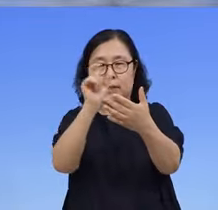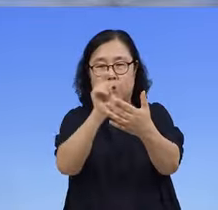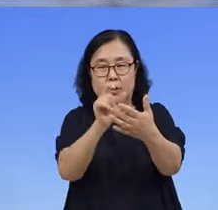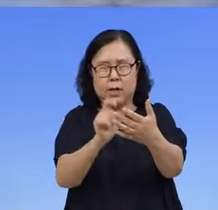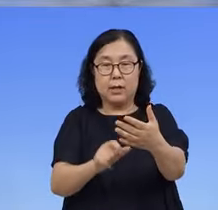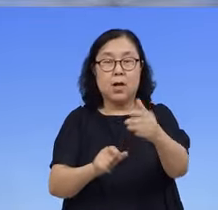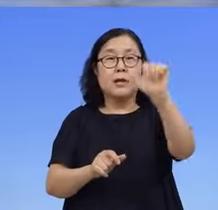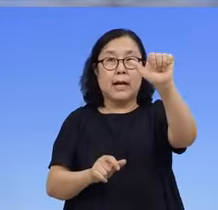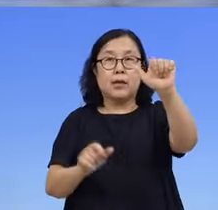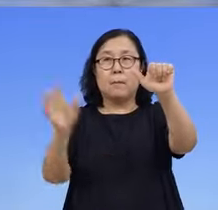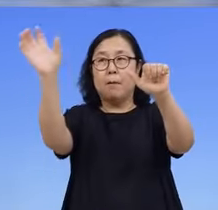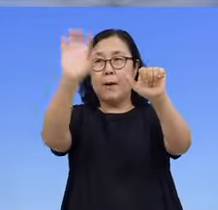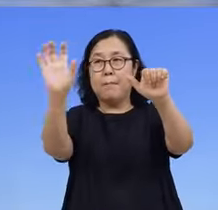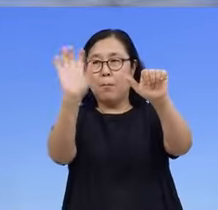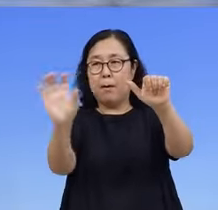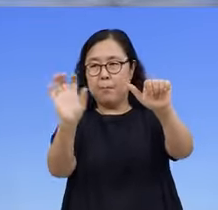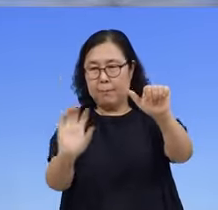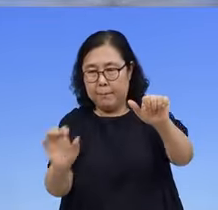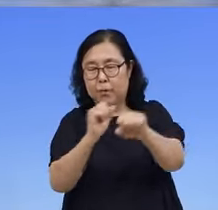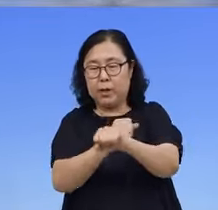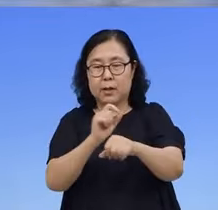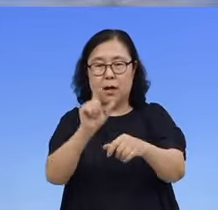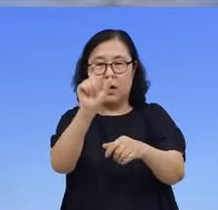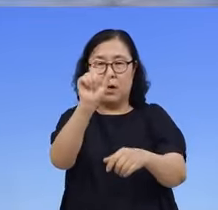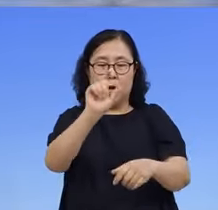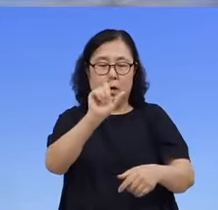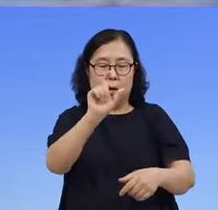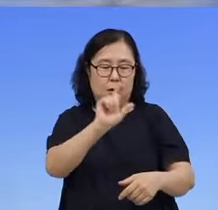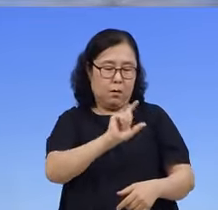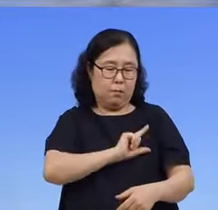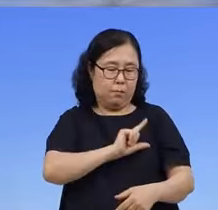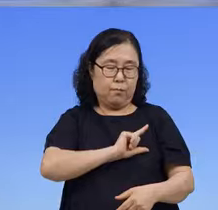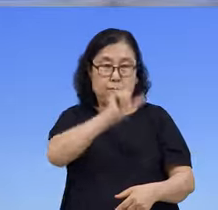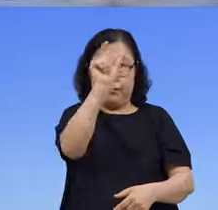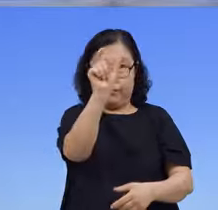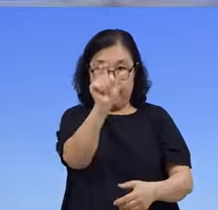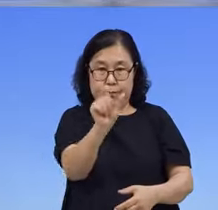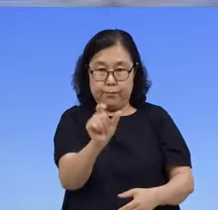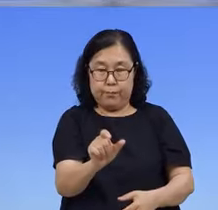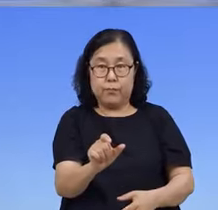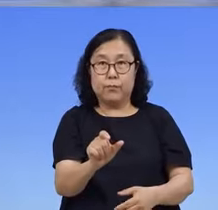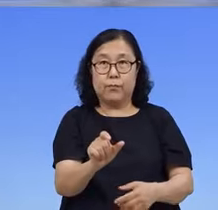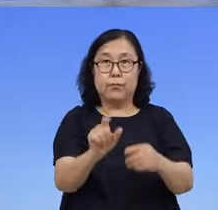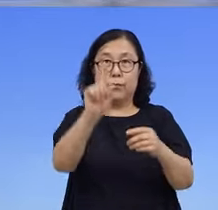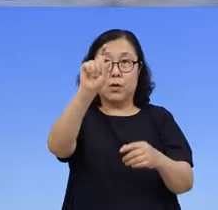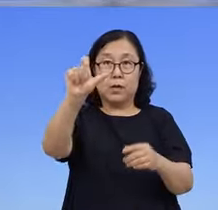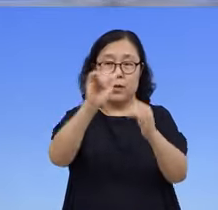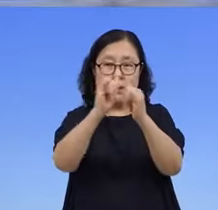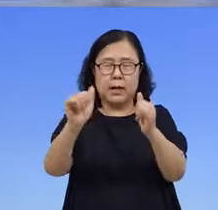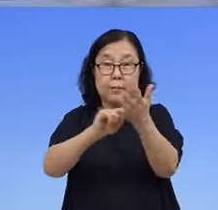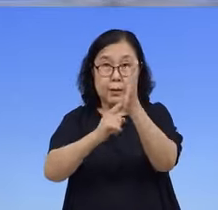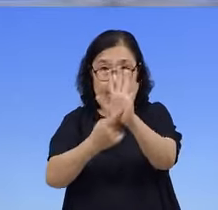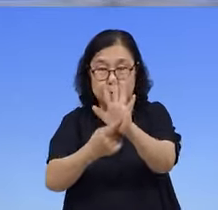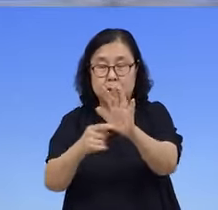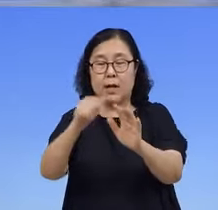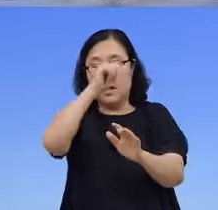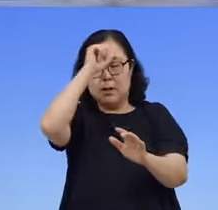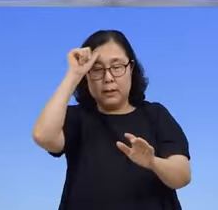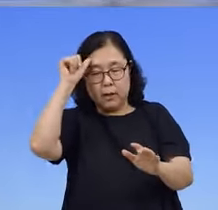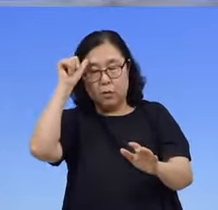5번에 걸쳐서 했습니다. 그래서 이제 명단이 다 나왔거든요. 우리 당회에서 장로님들이 이제 이분들을 잘